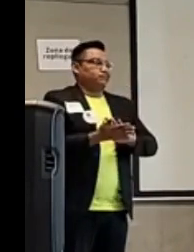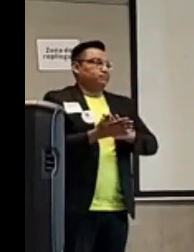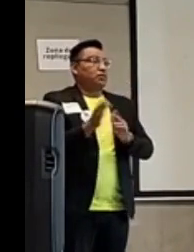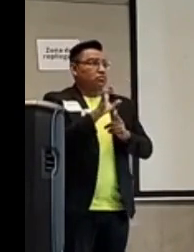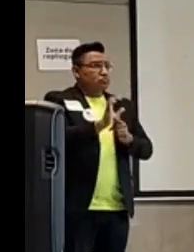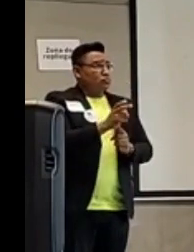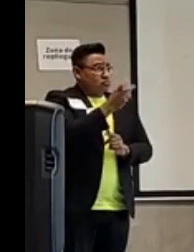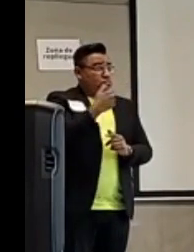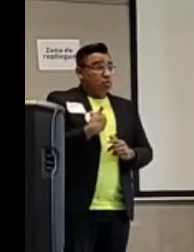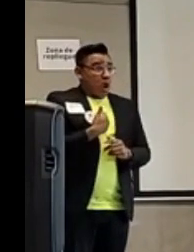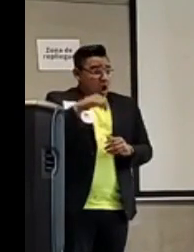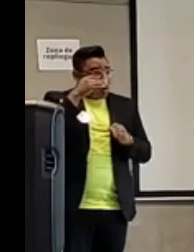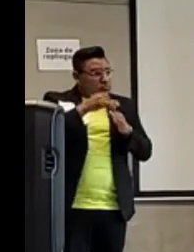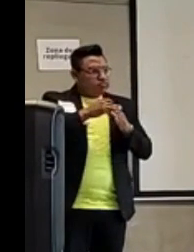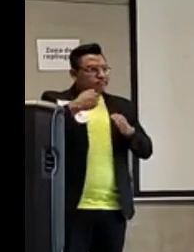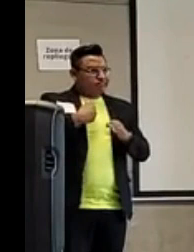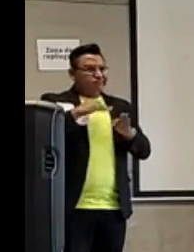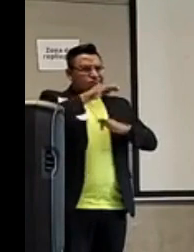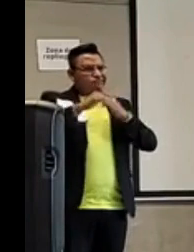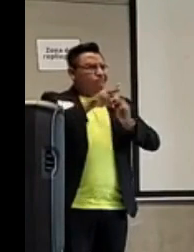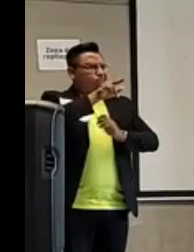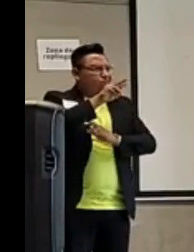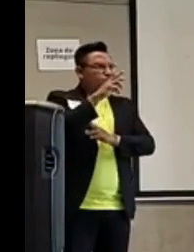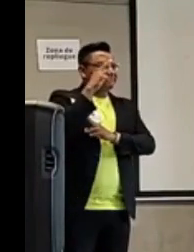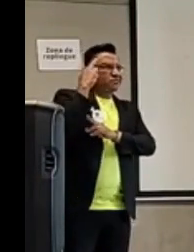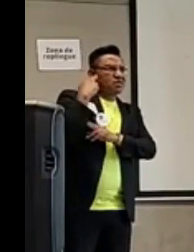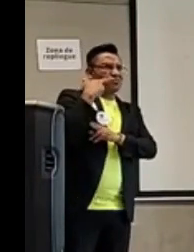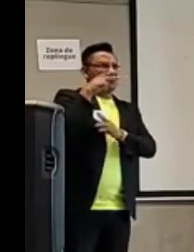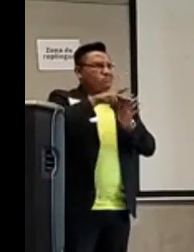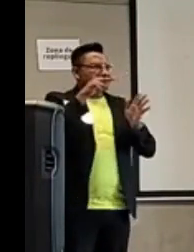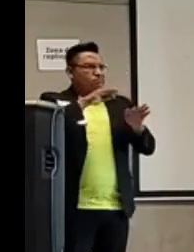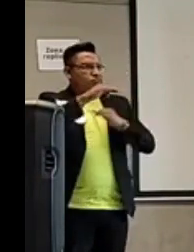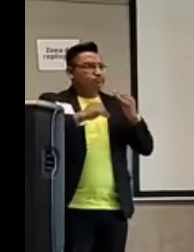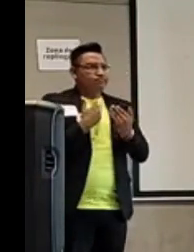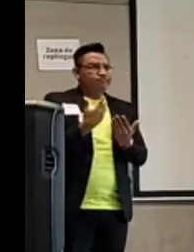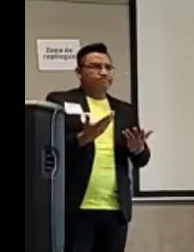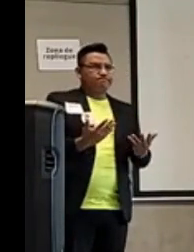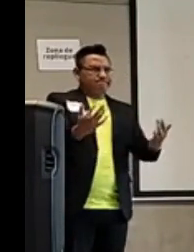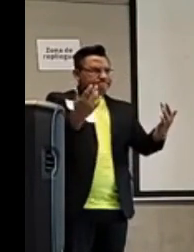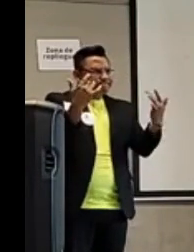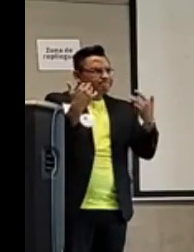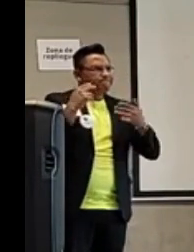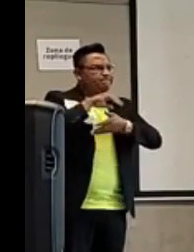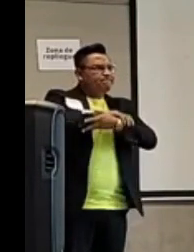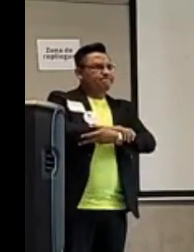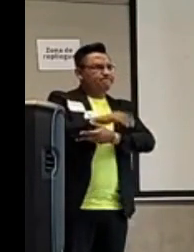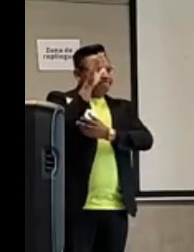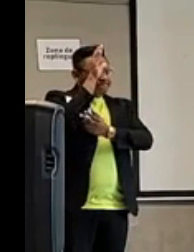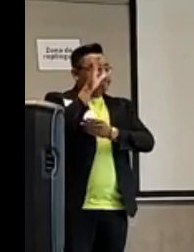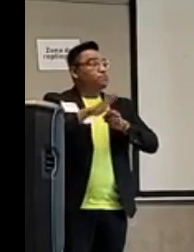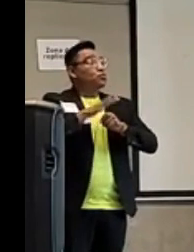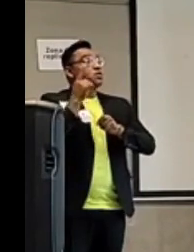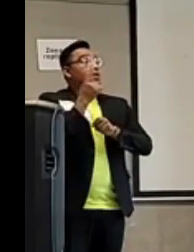comunicación para que se sumen a la discusión y a la concientización de la